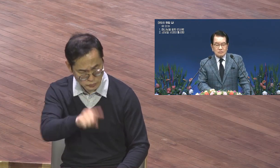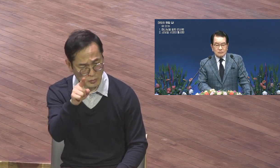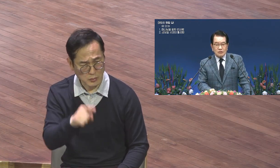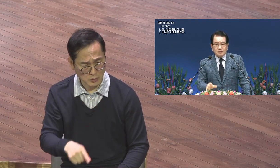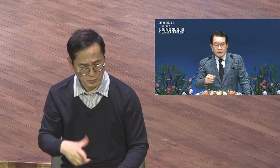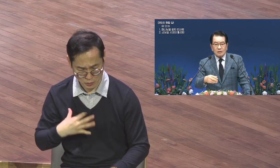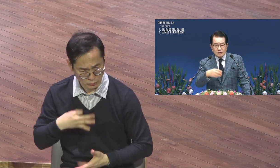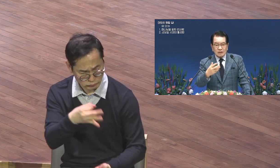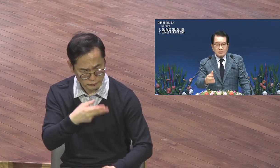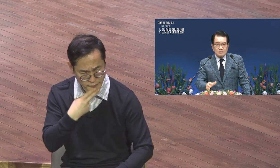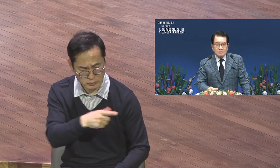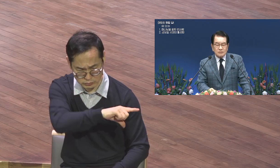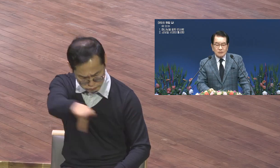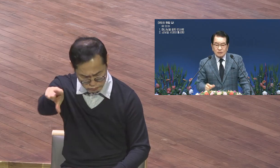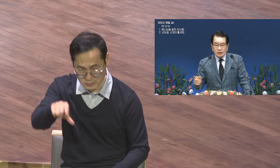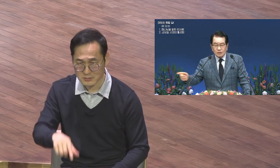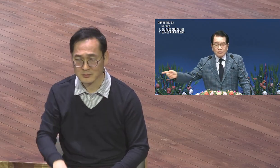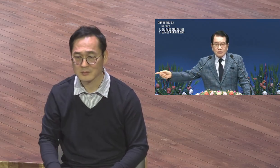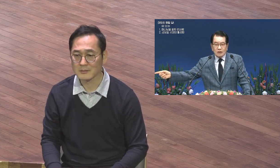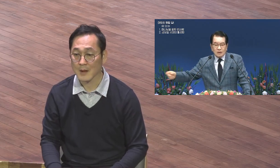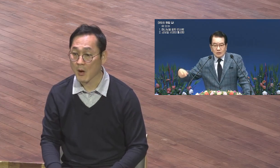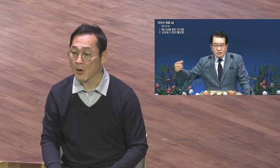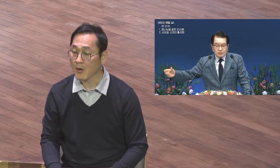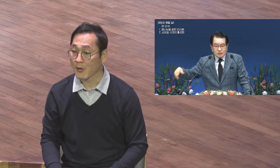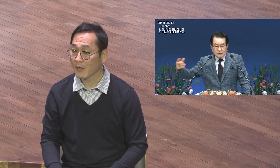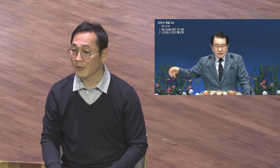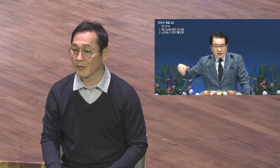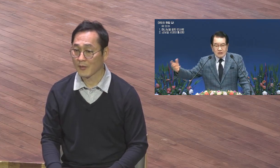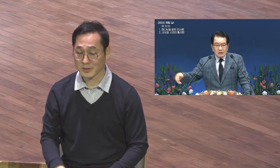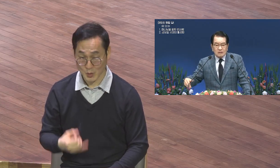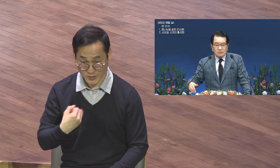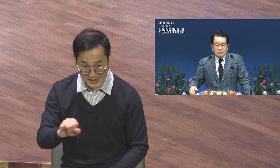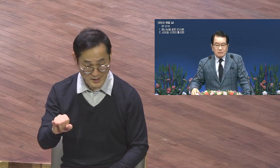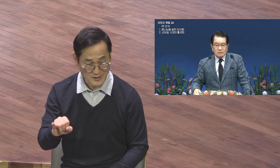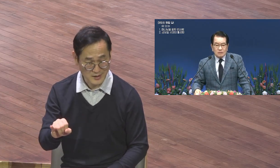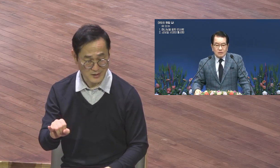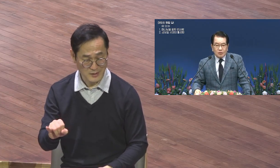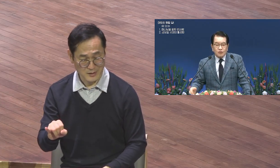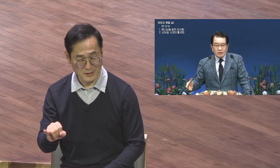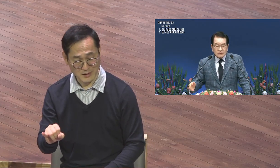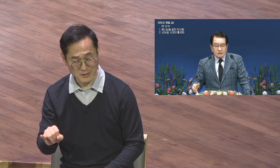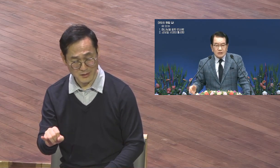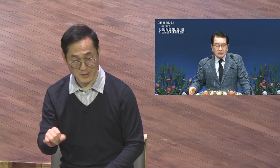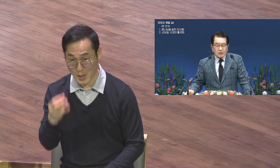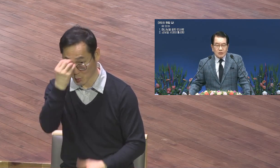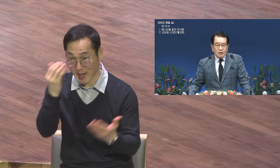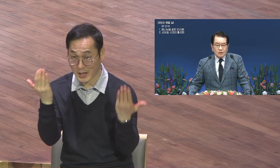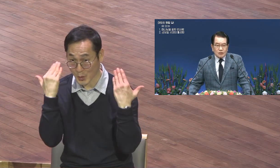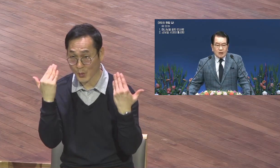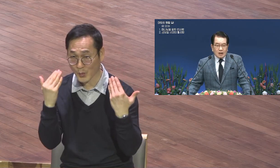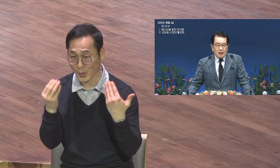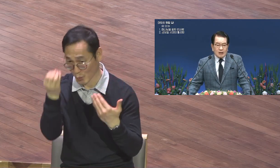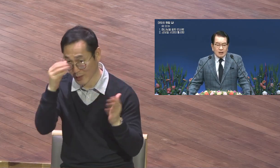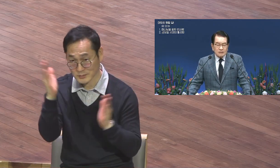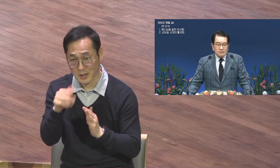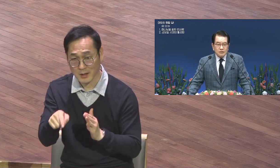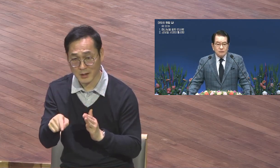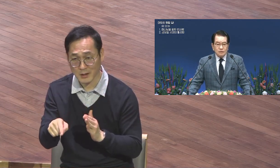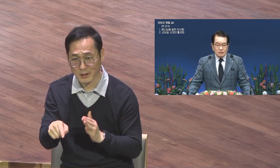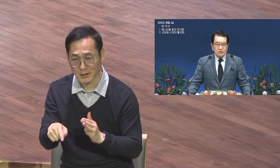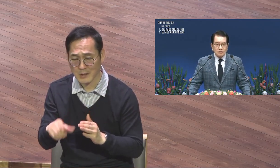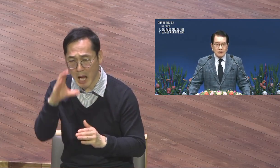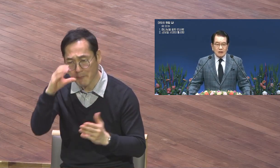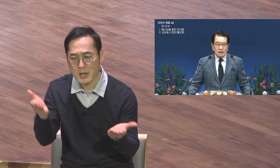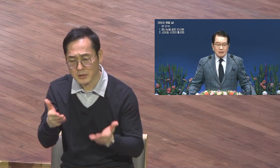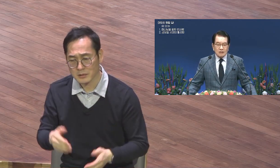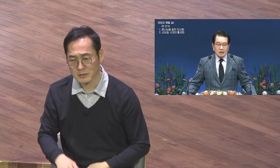그걸 버려갖고 사는 거. 그 딸도 보니까 뭐 사진관 일한다고. 고등학생이 야, 참